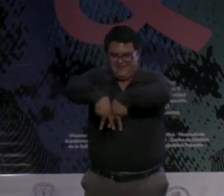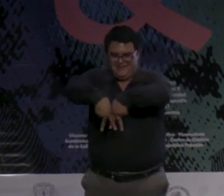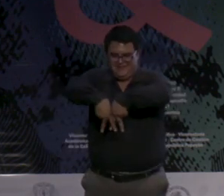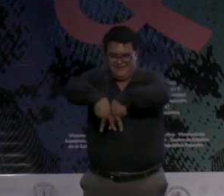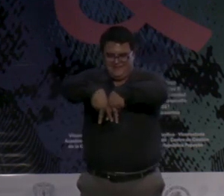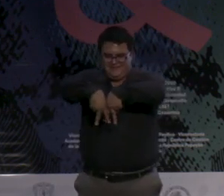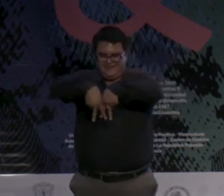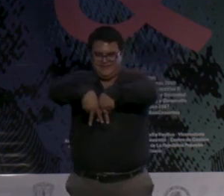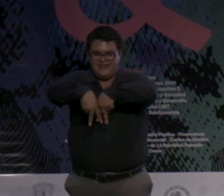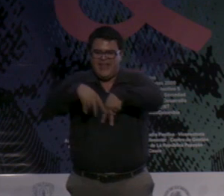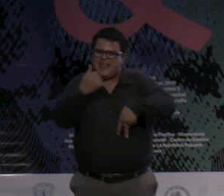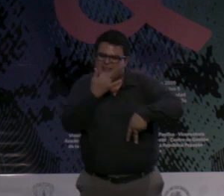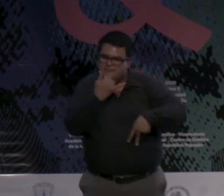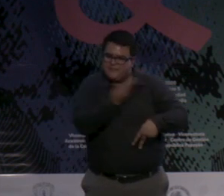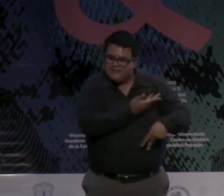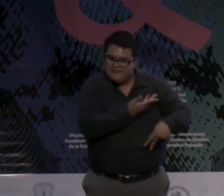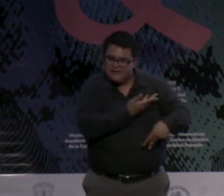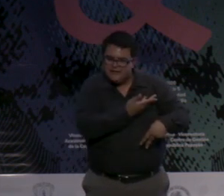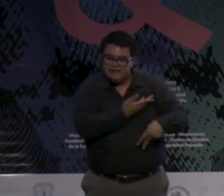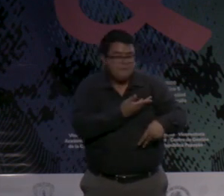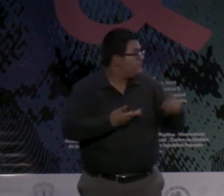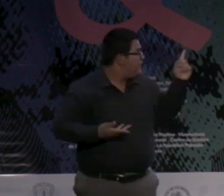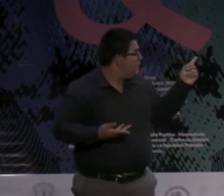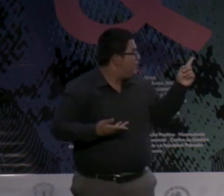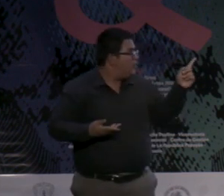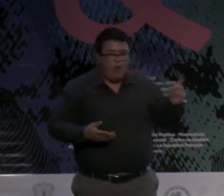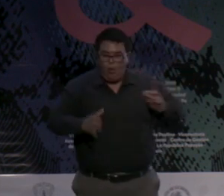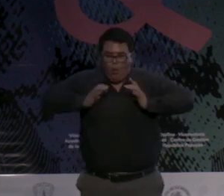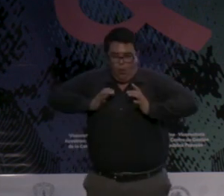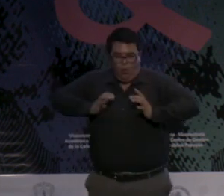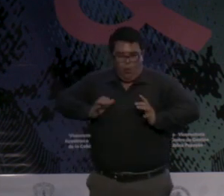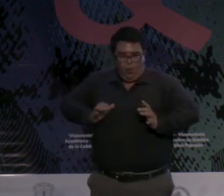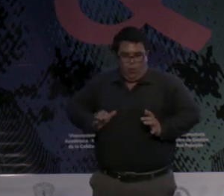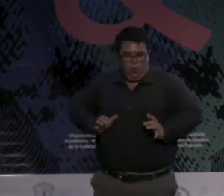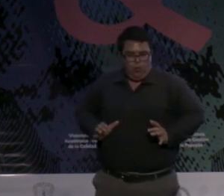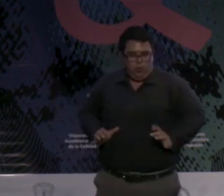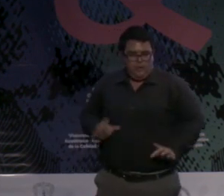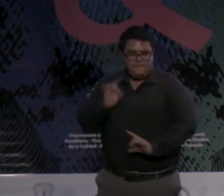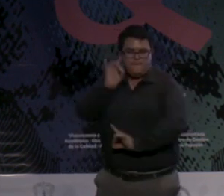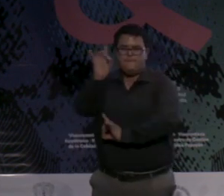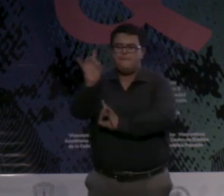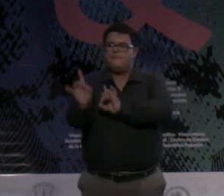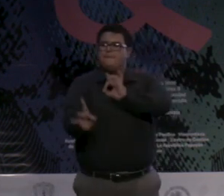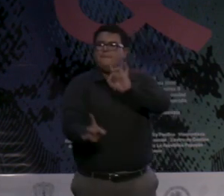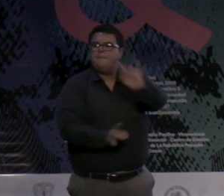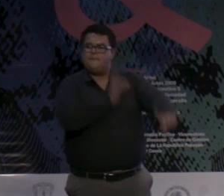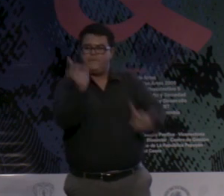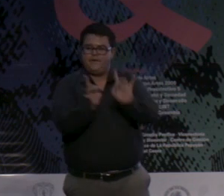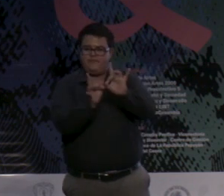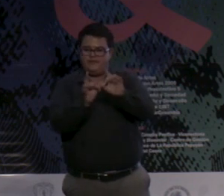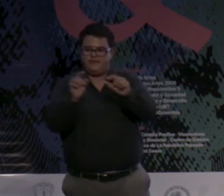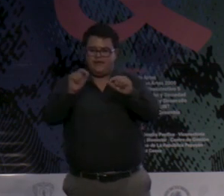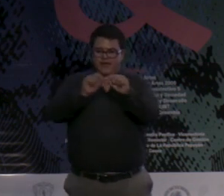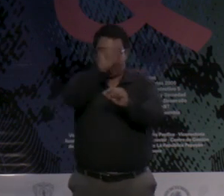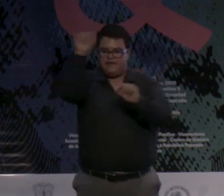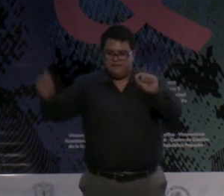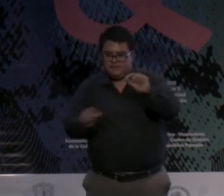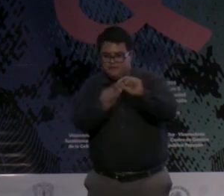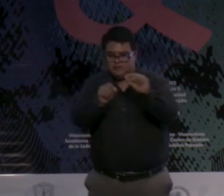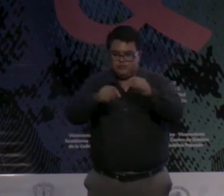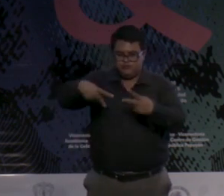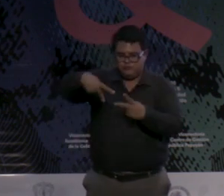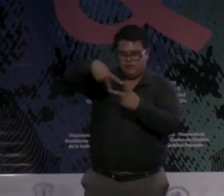han logrado, no hablando de lo que deberían regalarles. Pasa la siguiente, por favor. Volvemos sobre el dibujo de Leonardo y miremos que